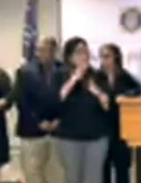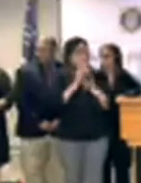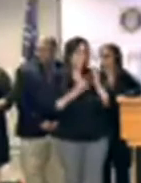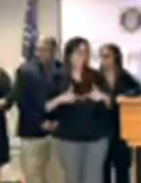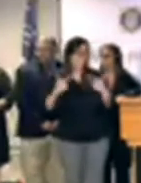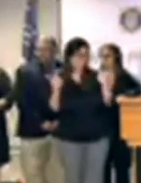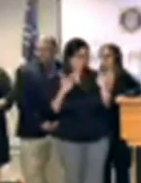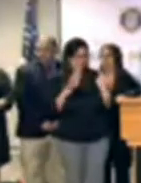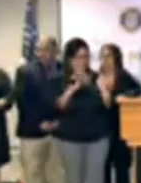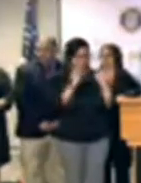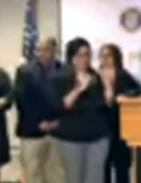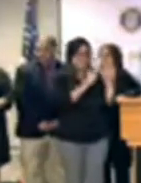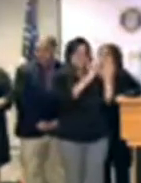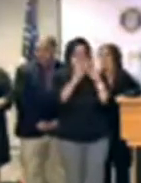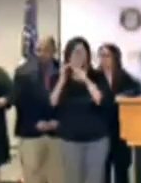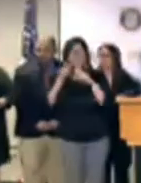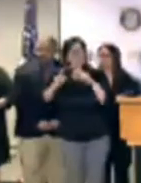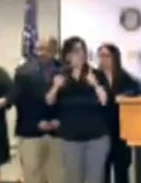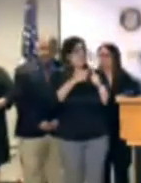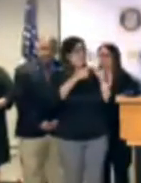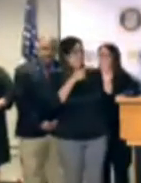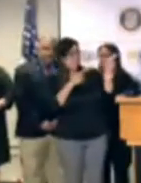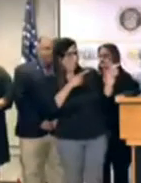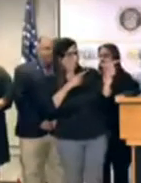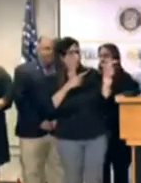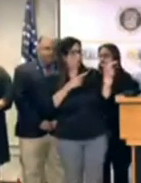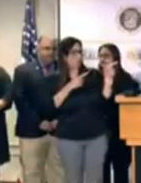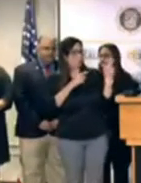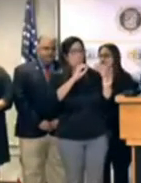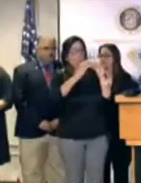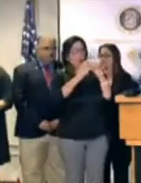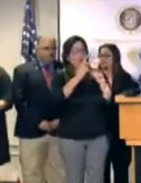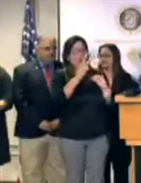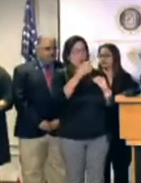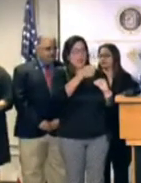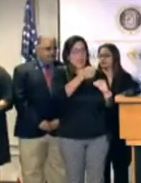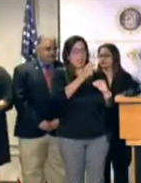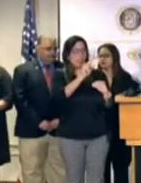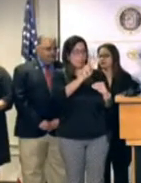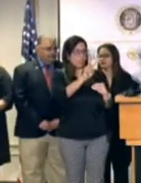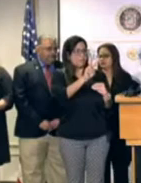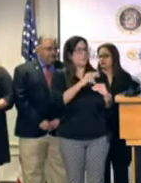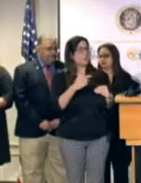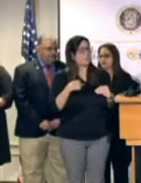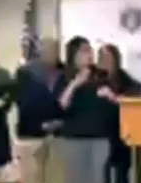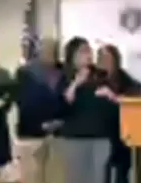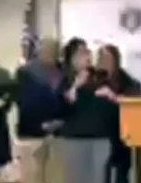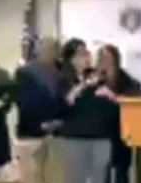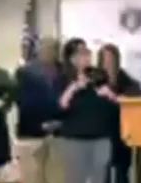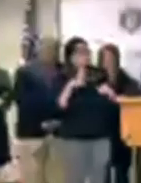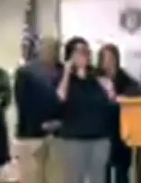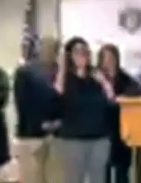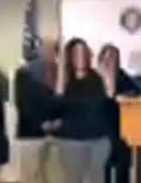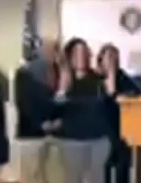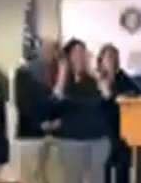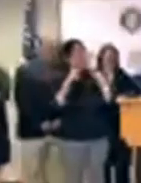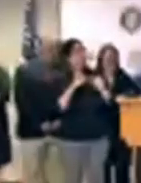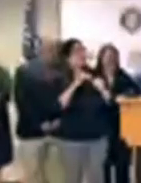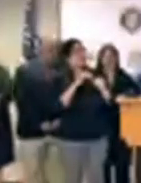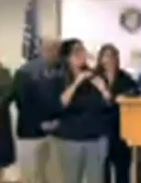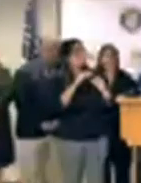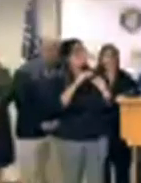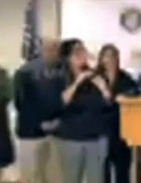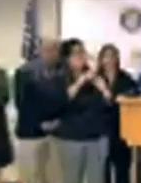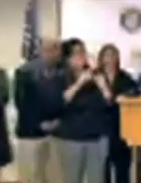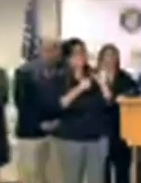está en vivo por las redes. Vamos a comenzar con José. Voy a intentar. Adelante, José. Sí, yo tengo una duda porque cuando empezó la conferencia, no puedo